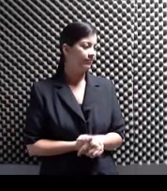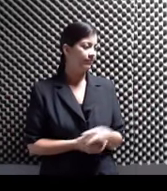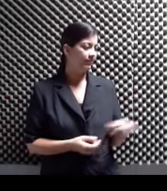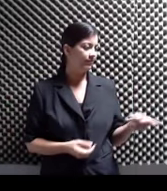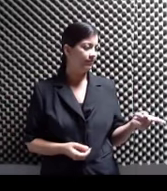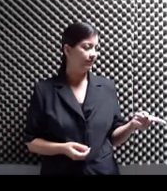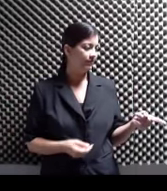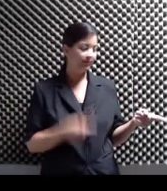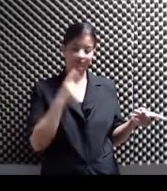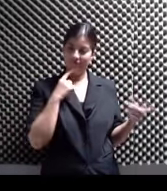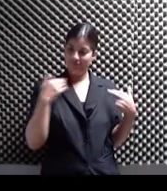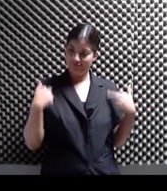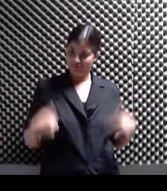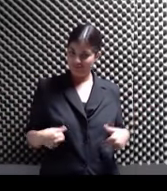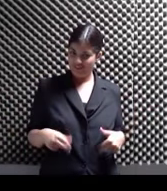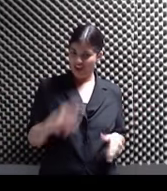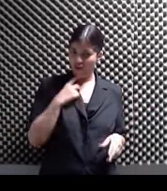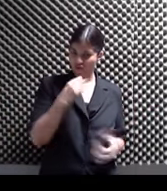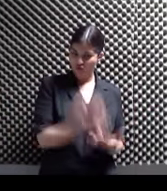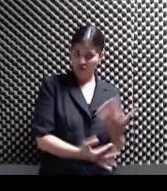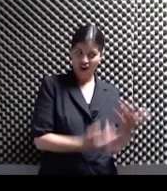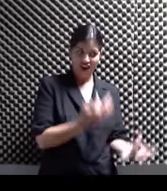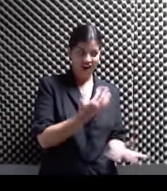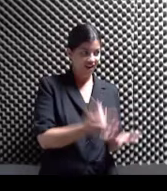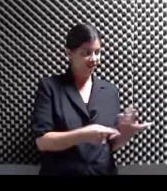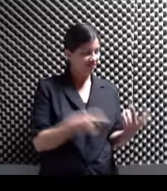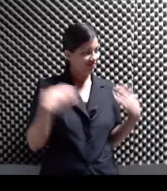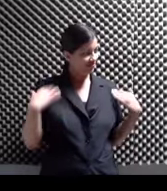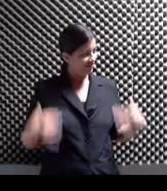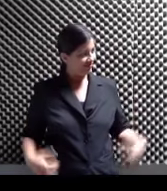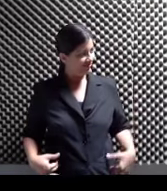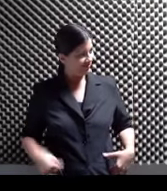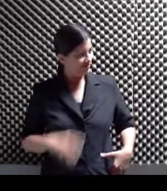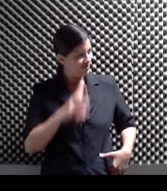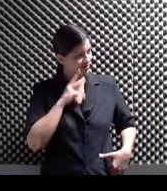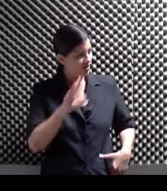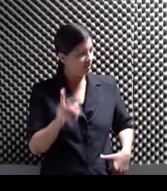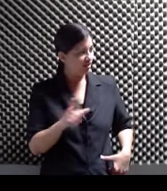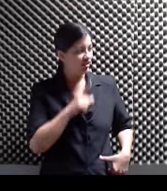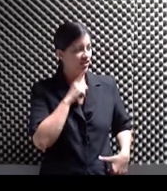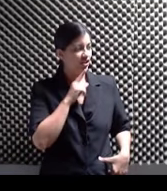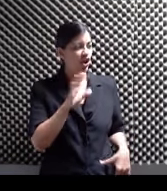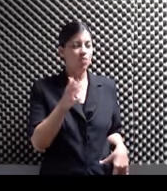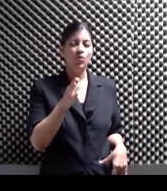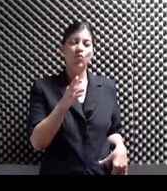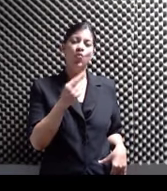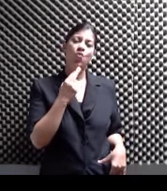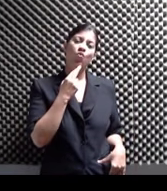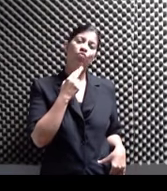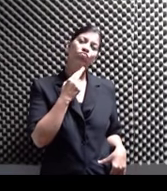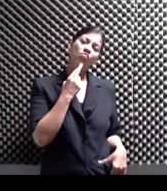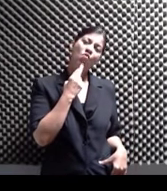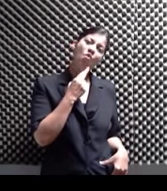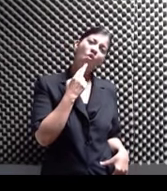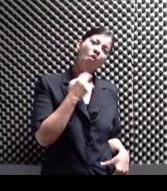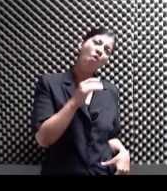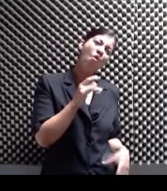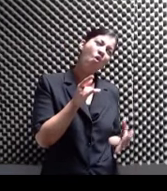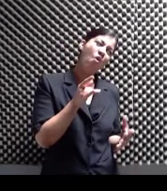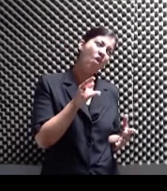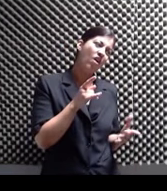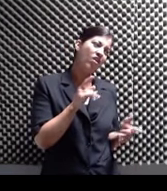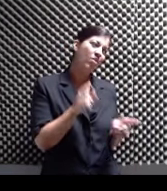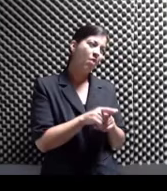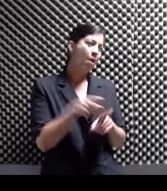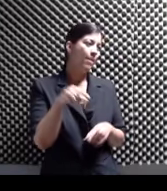Mira esta, hablando del fuego, como aquel decía, mira. ¿Estás encendida? Sí, verdad, esto es como que un rojito. Es como un flamboyante. Es